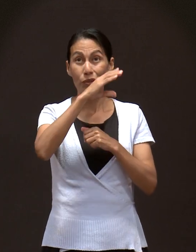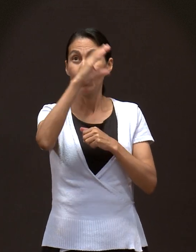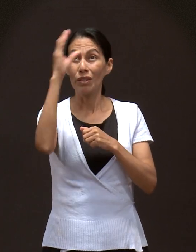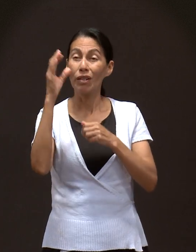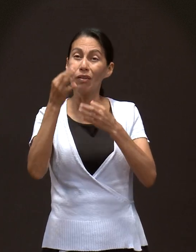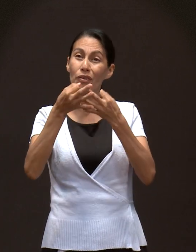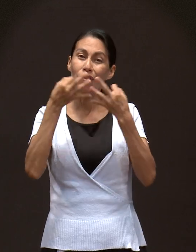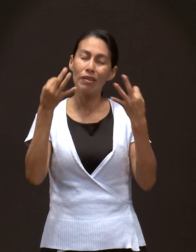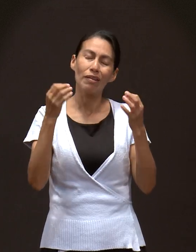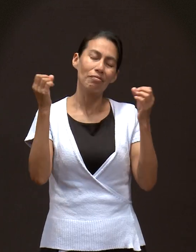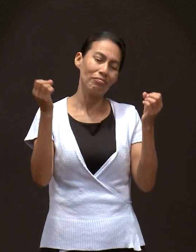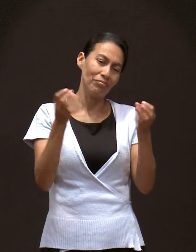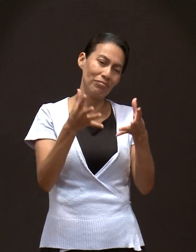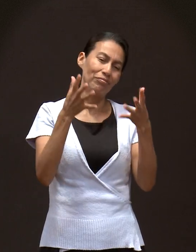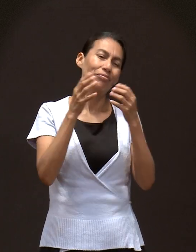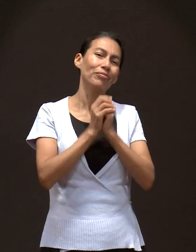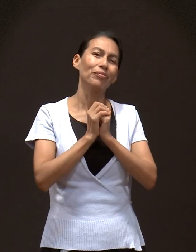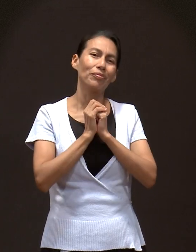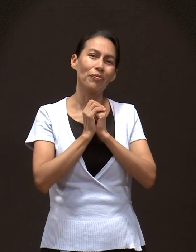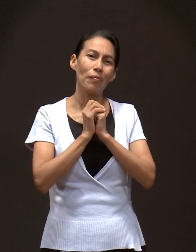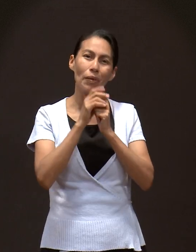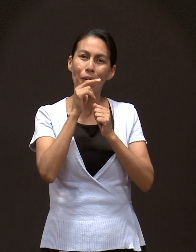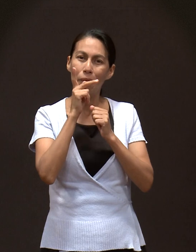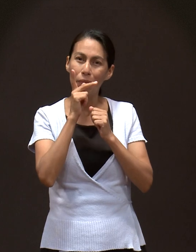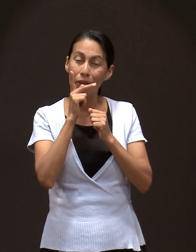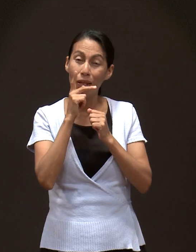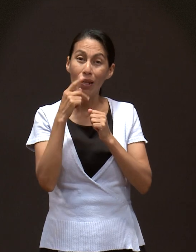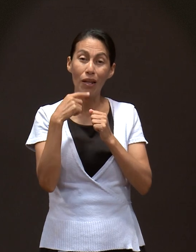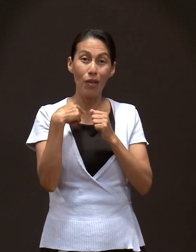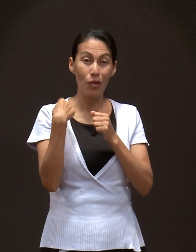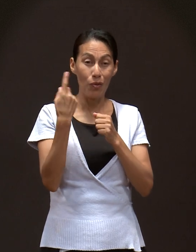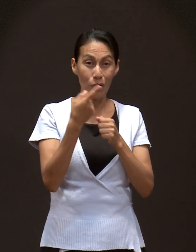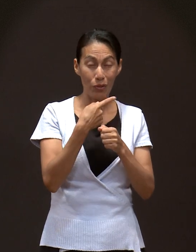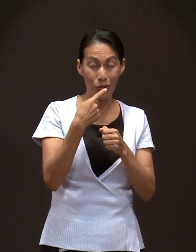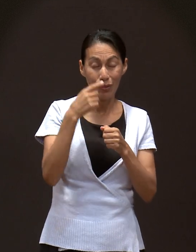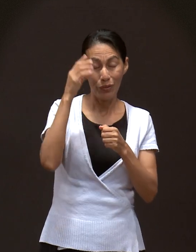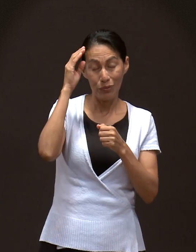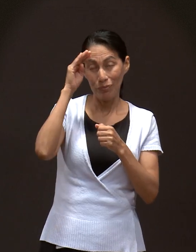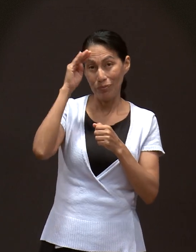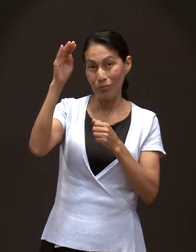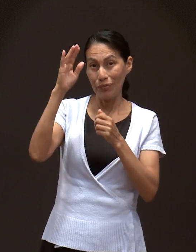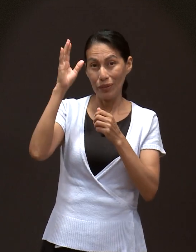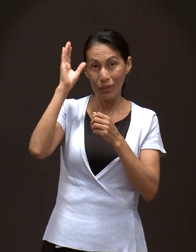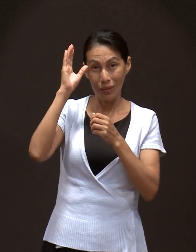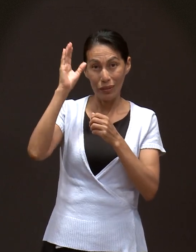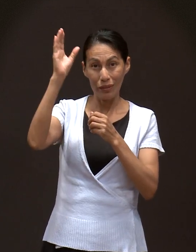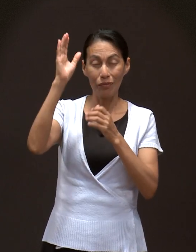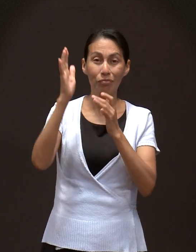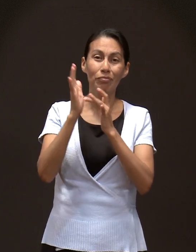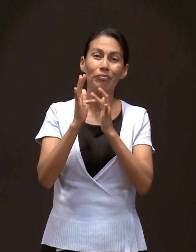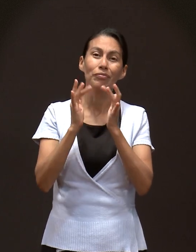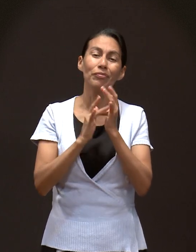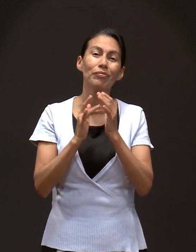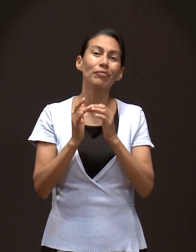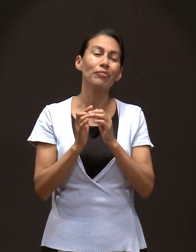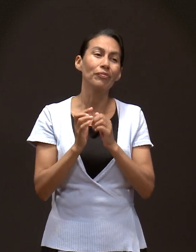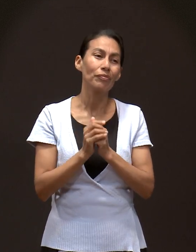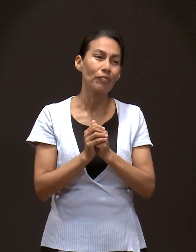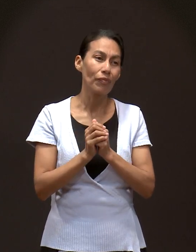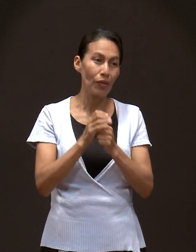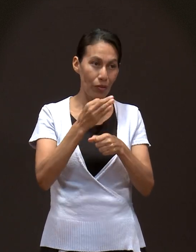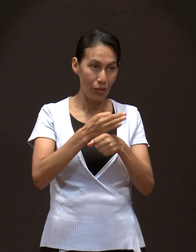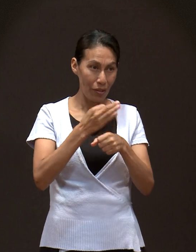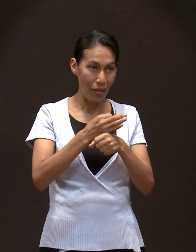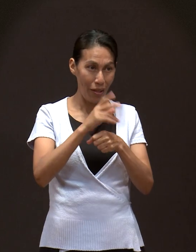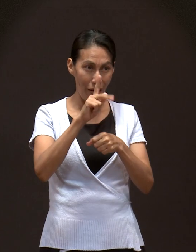invisible, al creador del cielo y de la tierra, el Padre de nuestro Señor Jesucristo. Así es, Pastor. Y